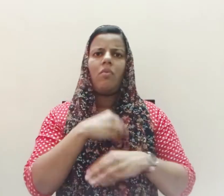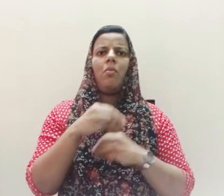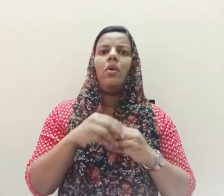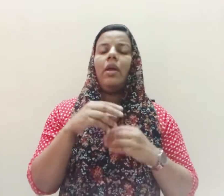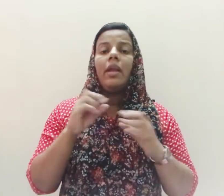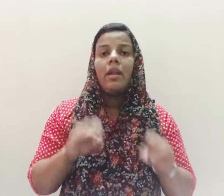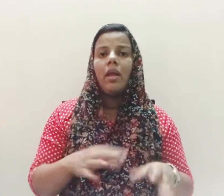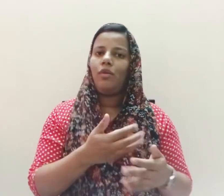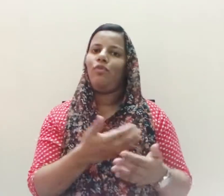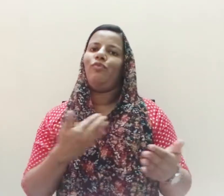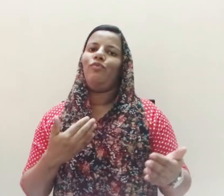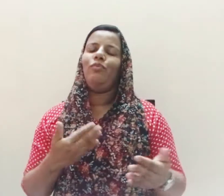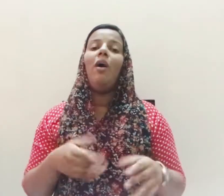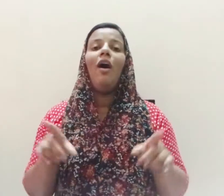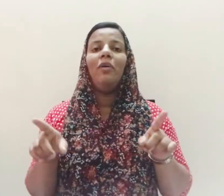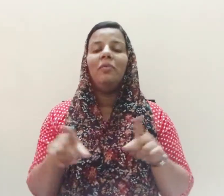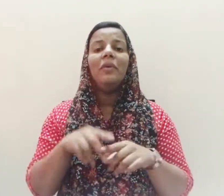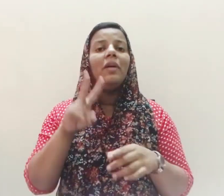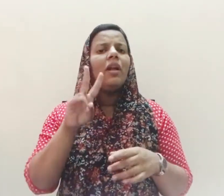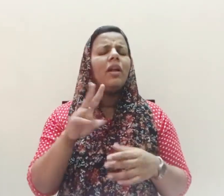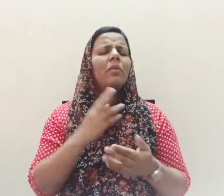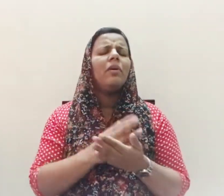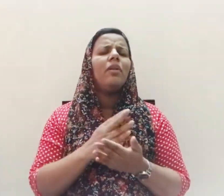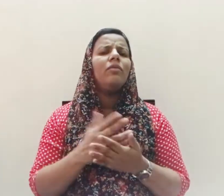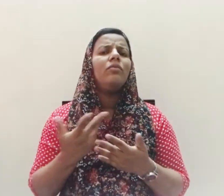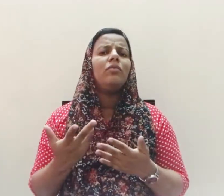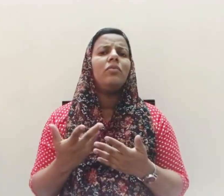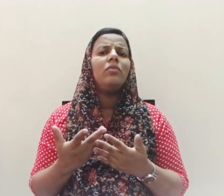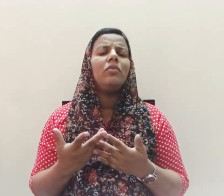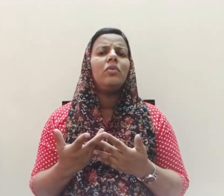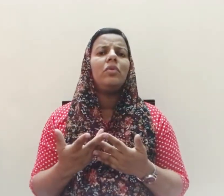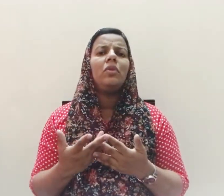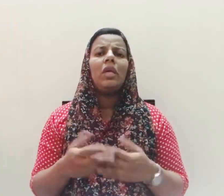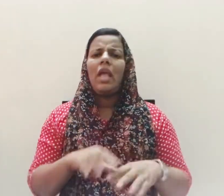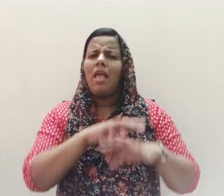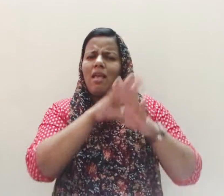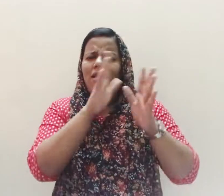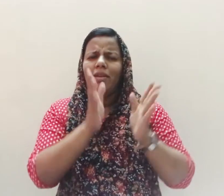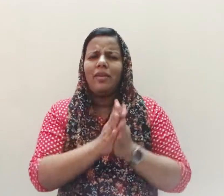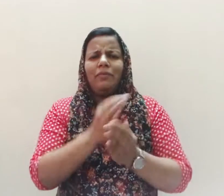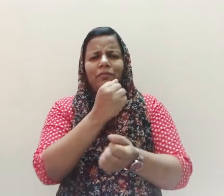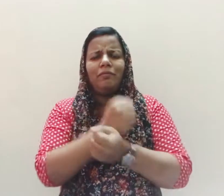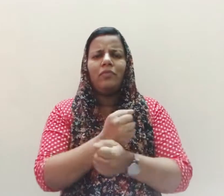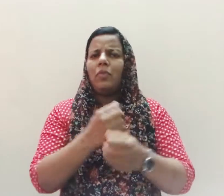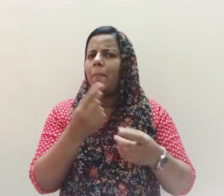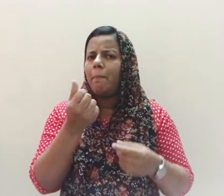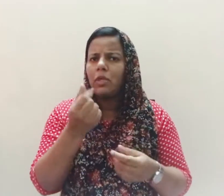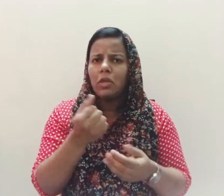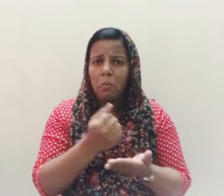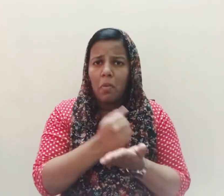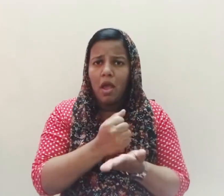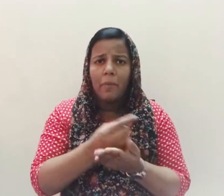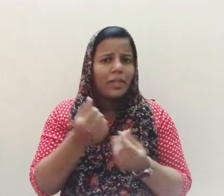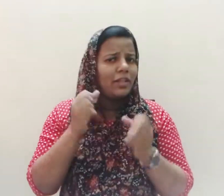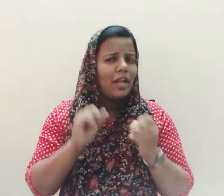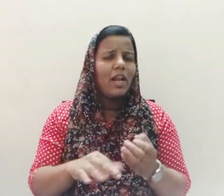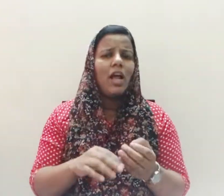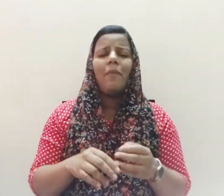കൊണ്ടുപോകുന്നത്, അപ്പം അതൊരു കാരണം. രണ്ടാമത്തെ കാരണമെന്ന് പറയുന്നത്, ഒന്നുമുള്ളവനായിട്ടല്ല അവിടെ നിൽക്കുന്നത്. ബാങ്ക് ബാലൻസ് ഇല്ല, ബാങ്ക് അക്കൗണ്ട് ഇല്ല,